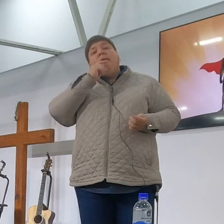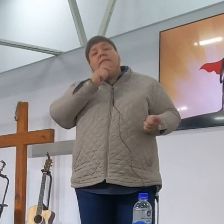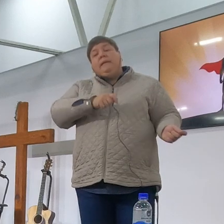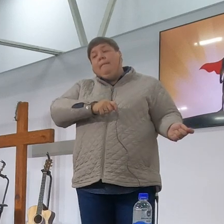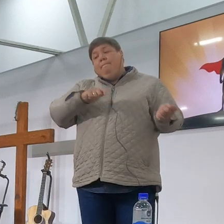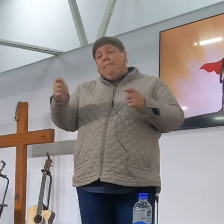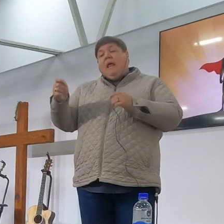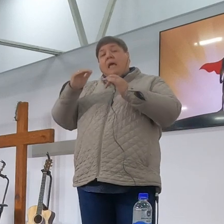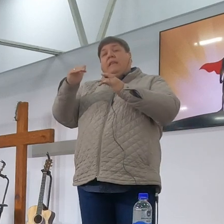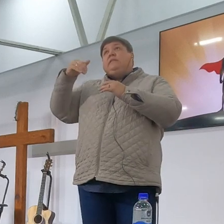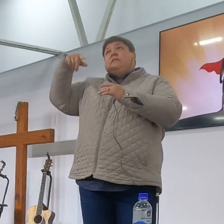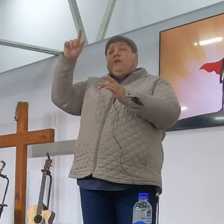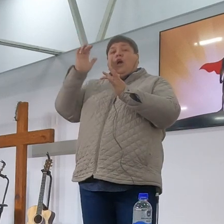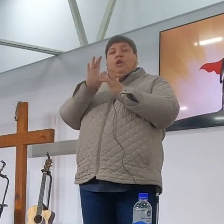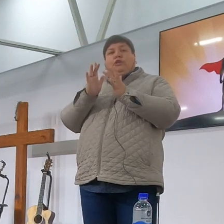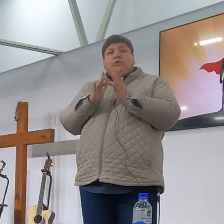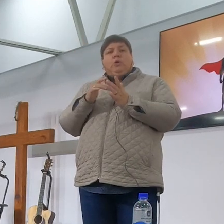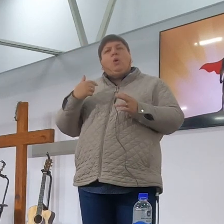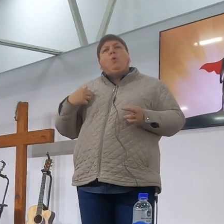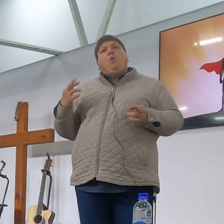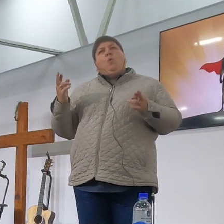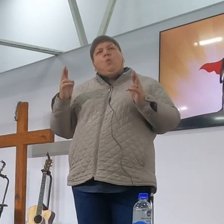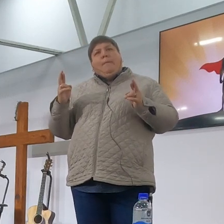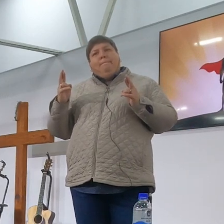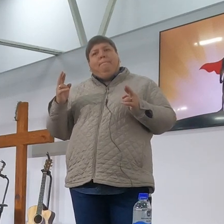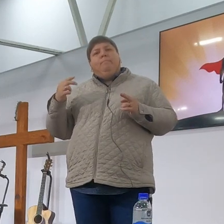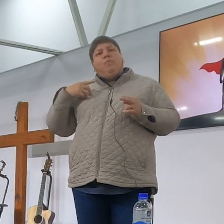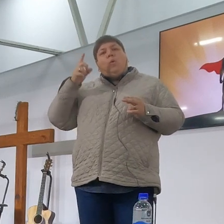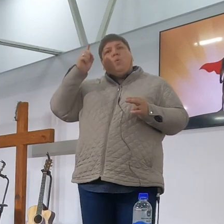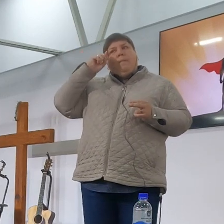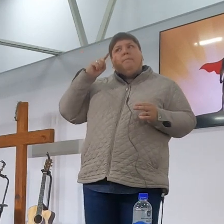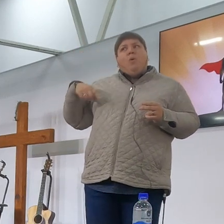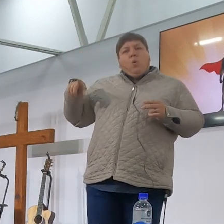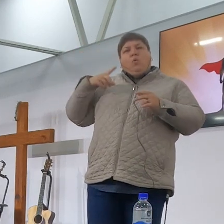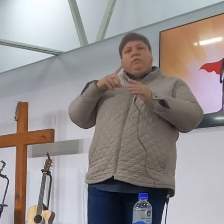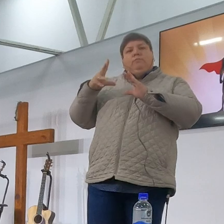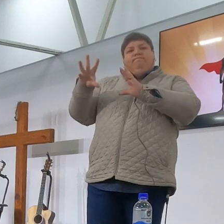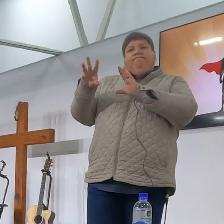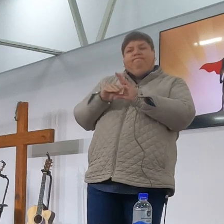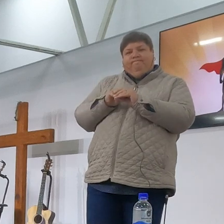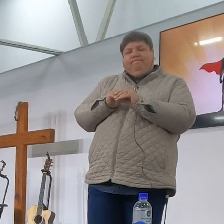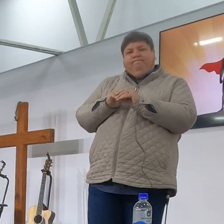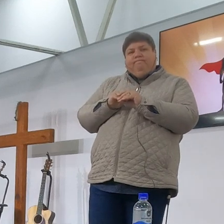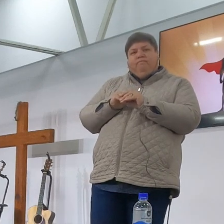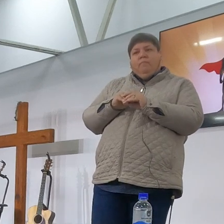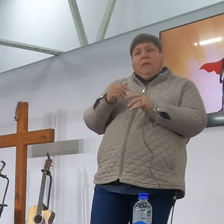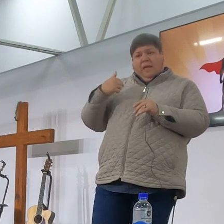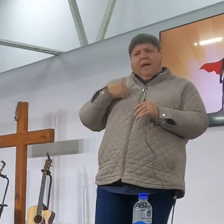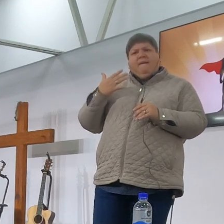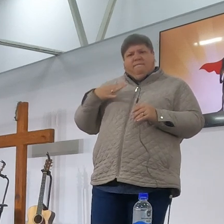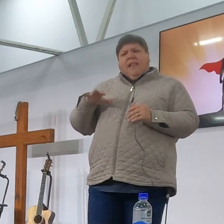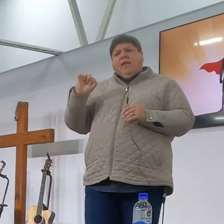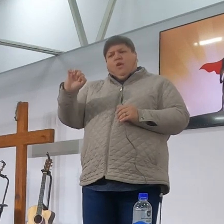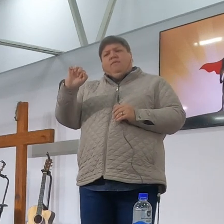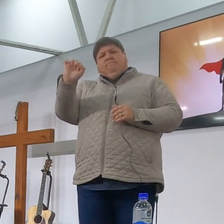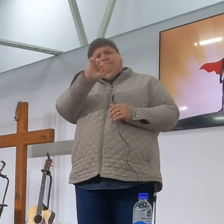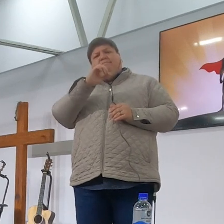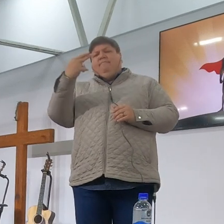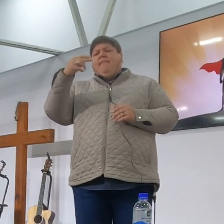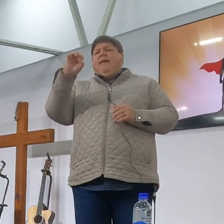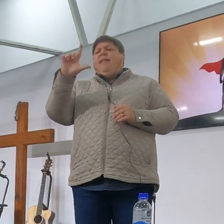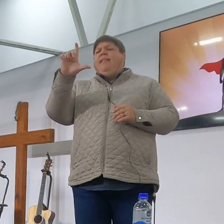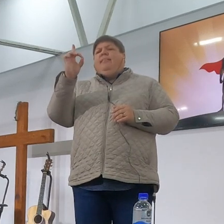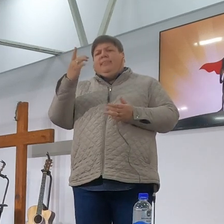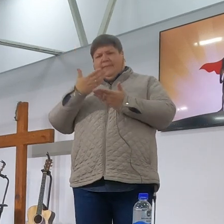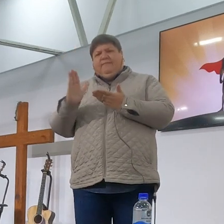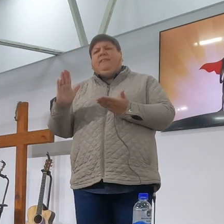toe gebring het en ek hoop half en half dat ek en jy betrek onsself daarbye om te sê, ek moet daardie naamlose held wees. Ek moet daardie held